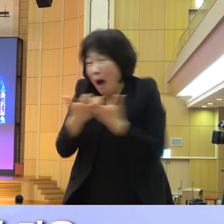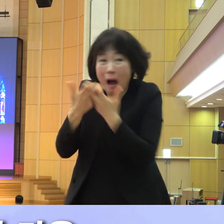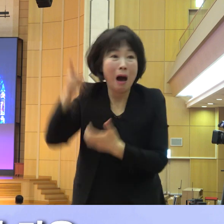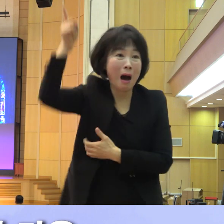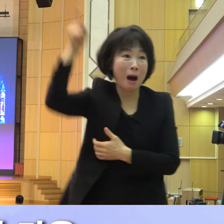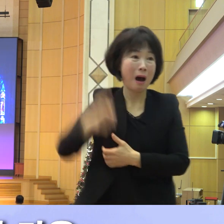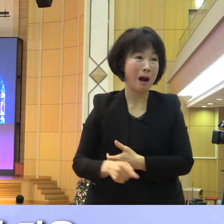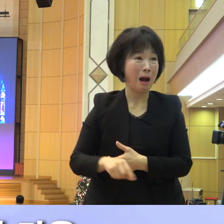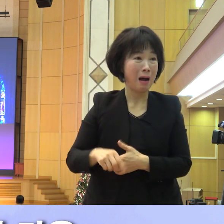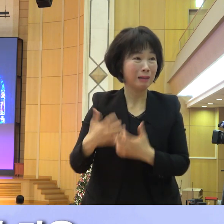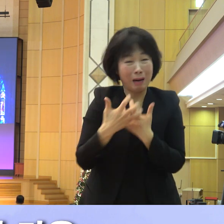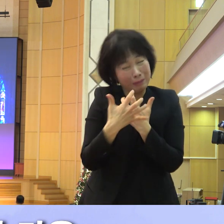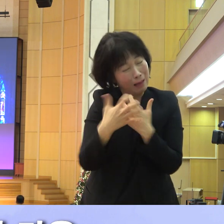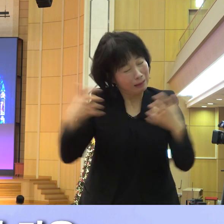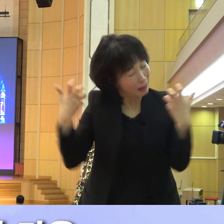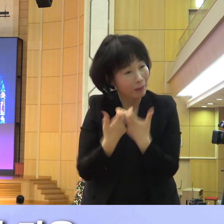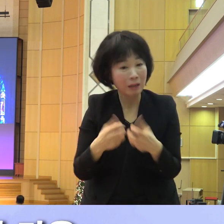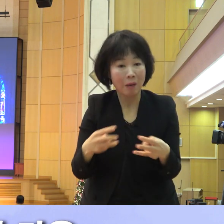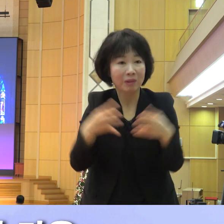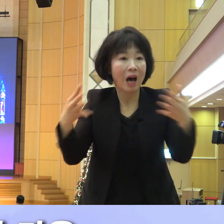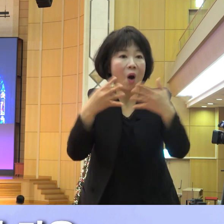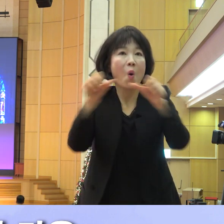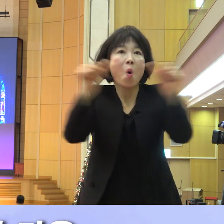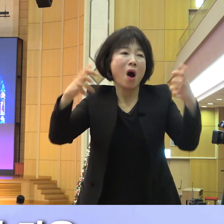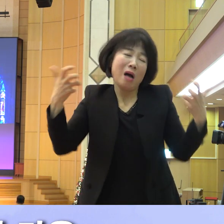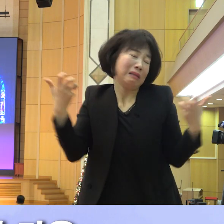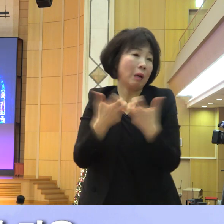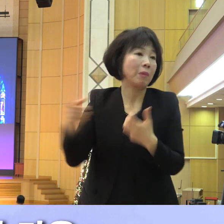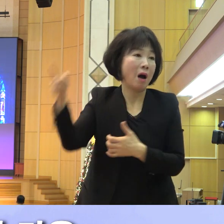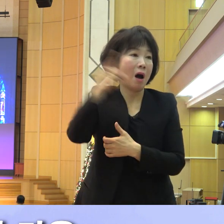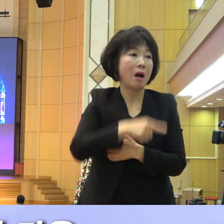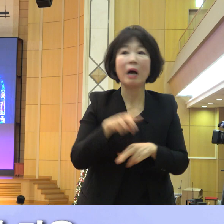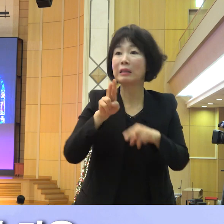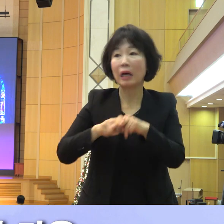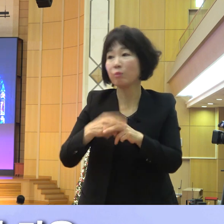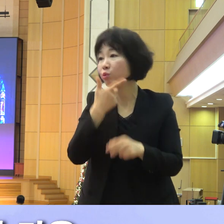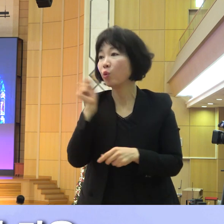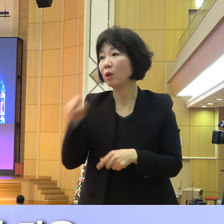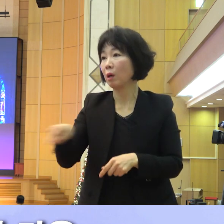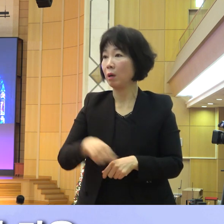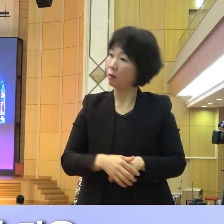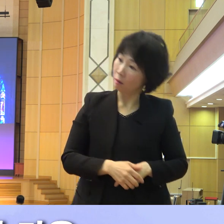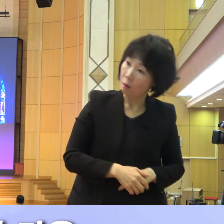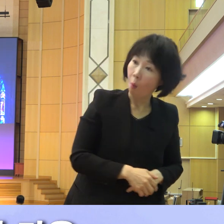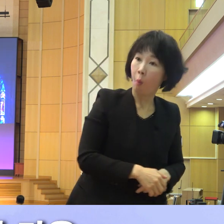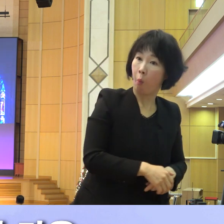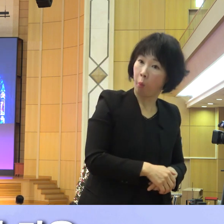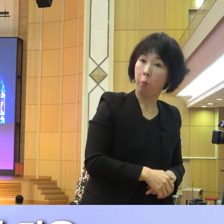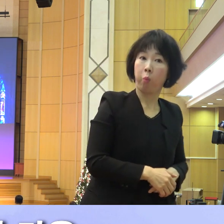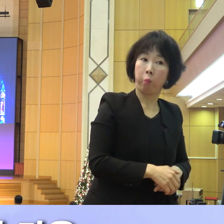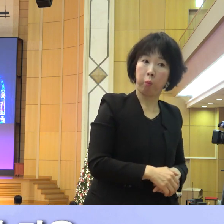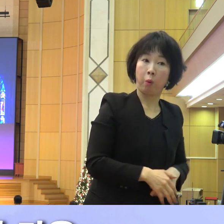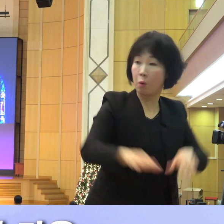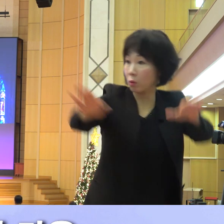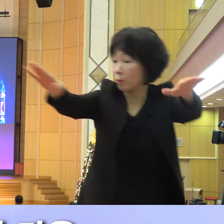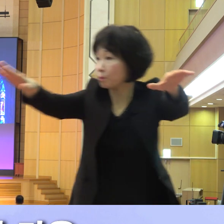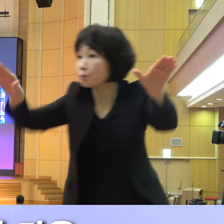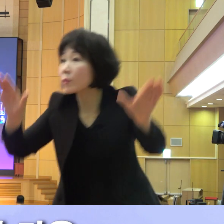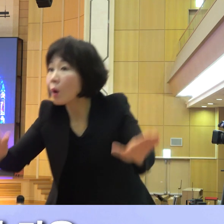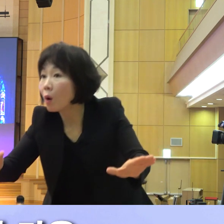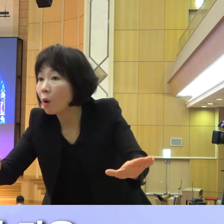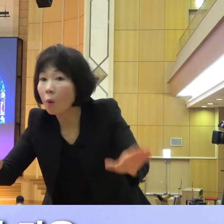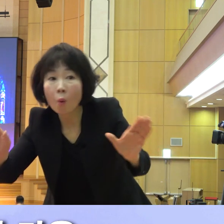송구 영신 예배는 밤 11시 30분입니다. 작년에는 12시,